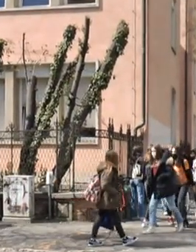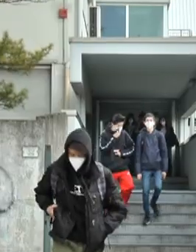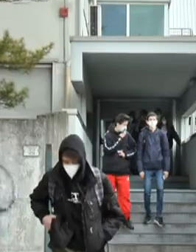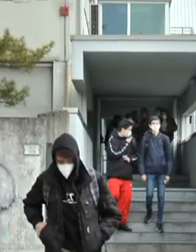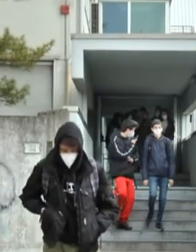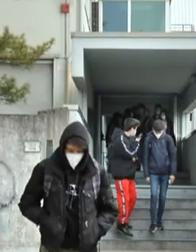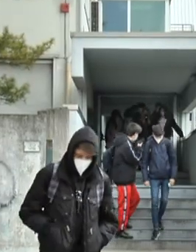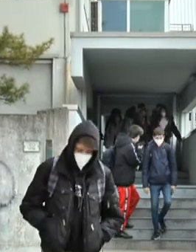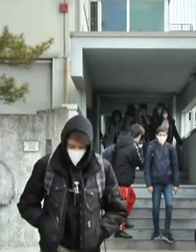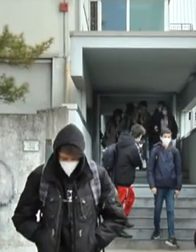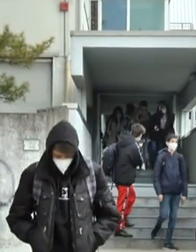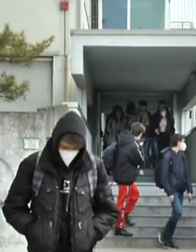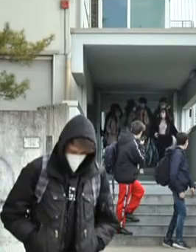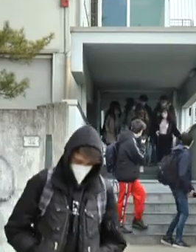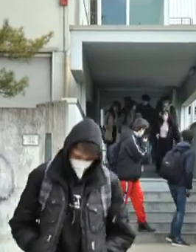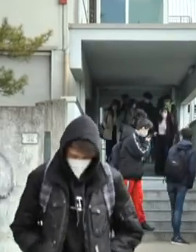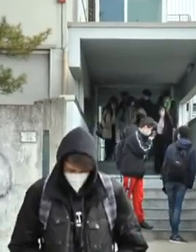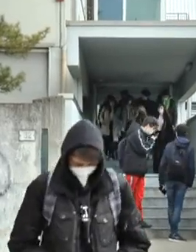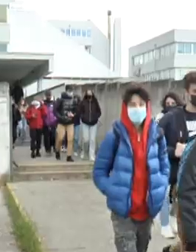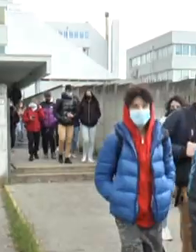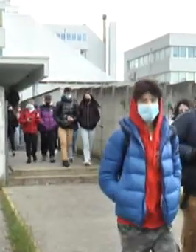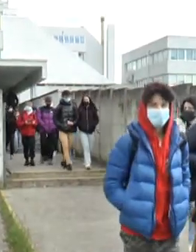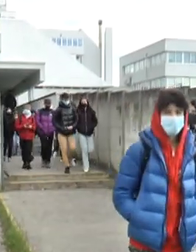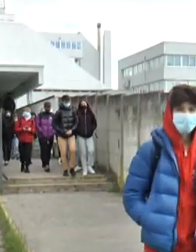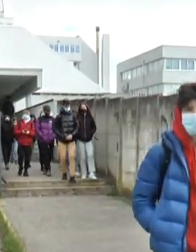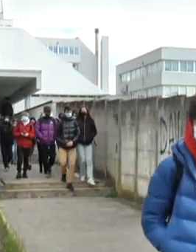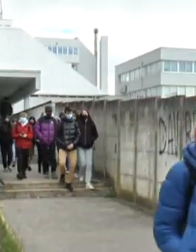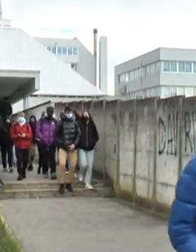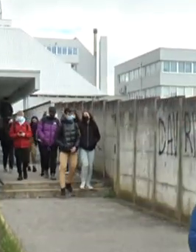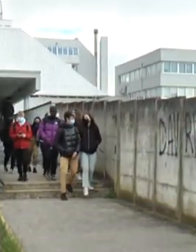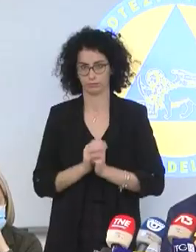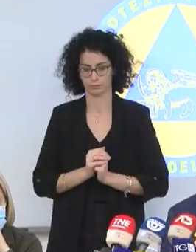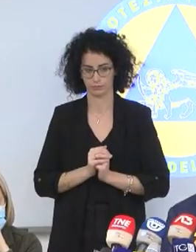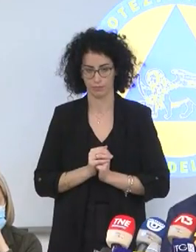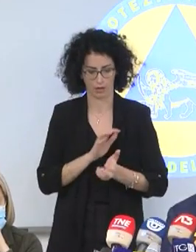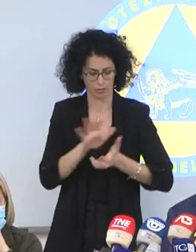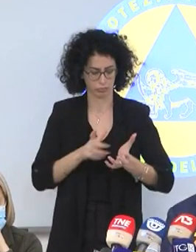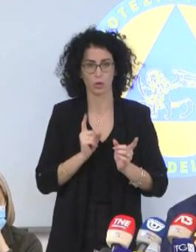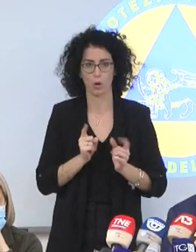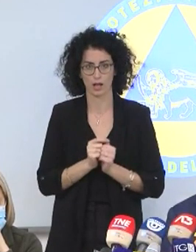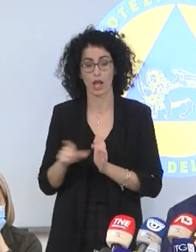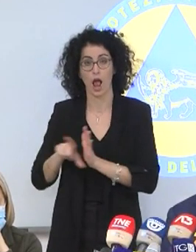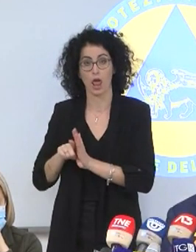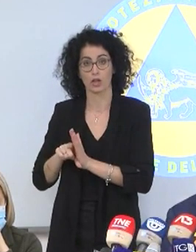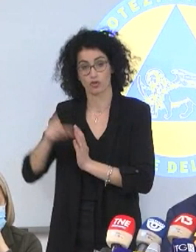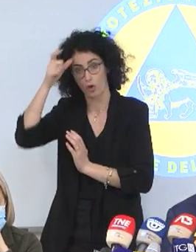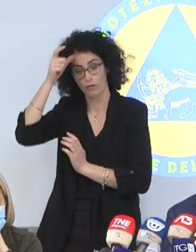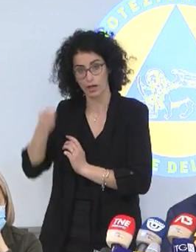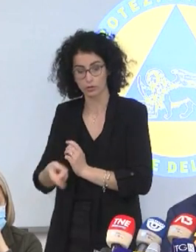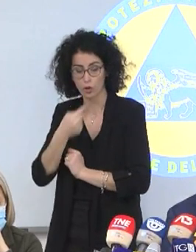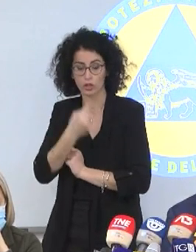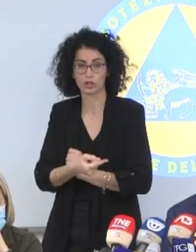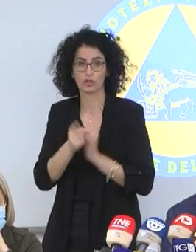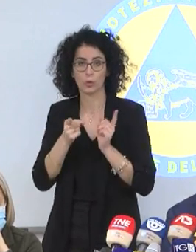riapriranno altre saranno in dad dice il governatore il caos dettato da da un decreto che comunque impone